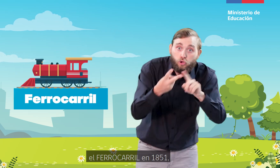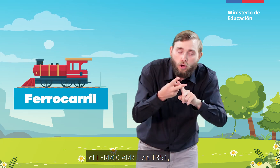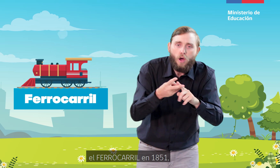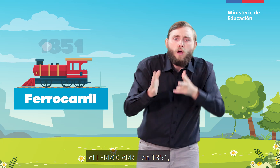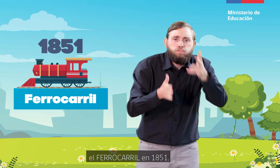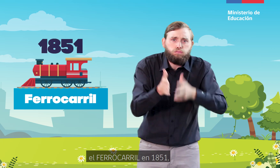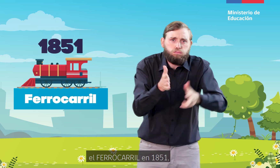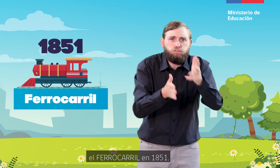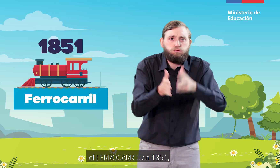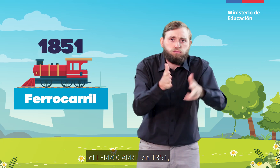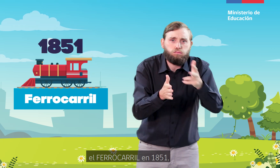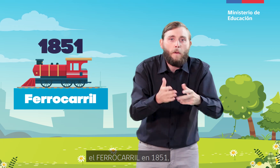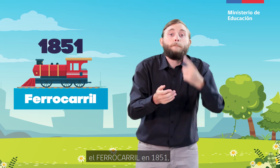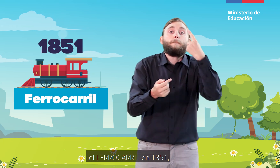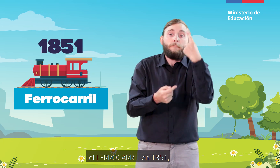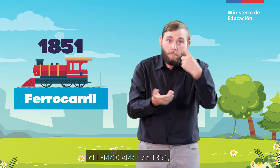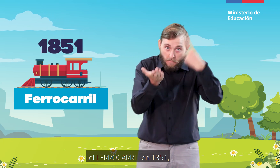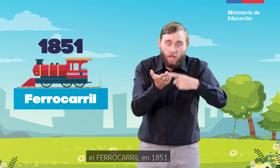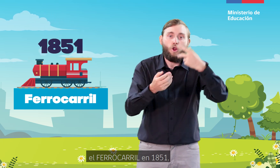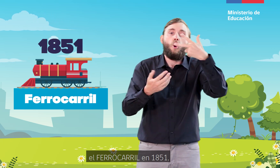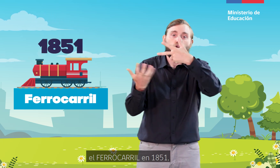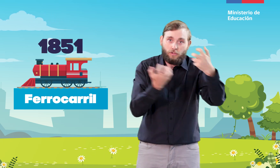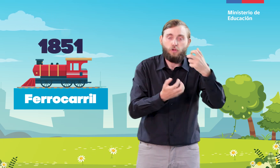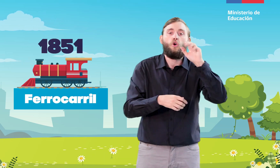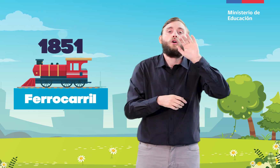el ferrocarril en 1851,